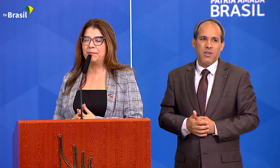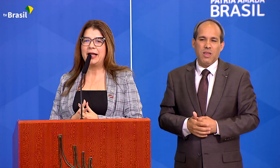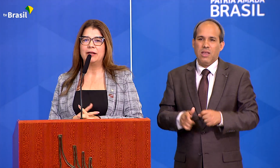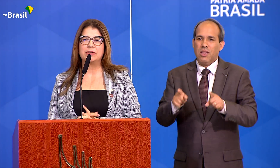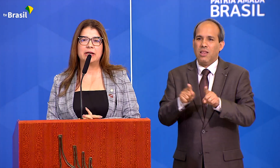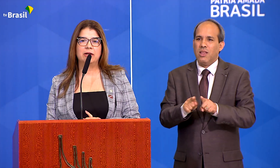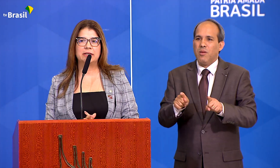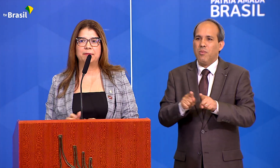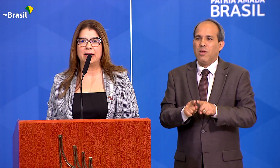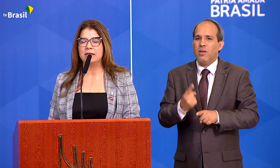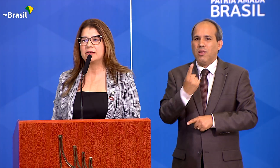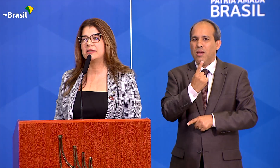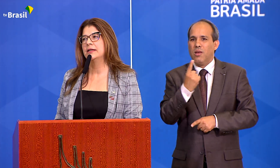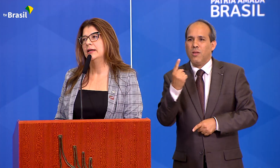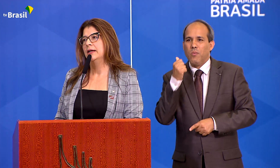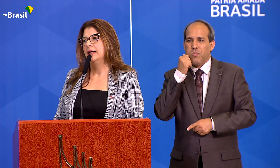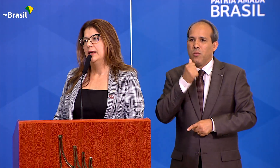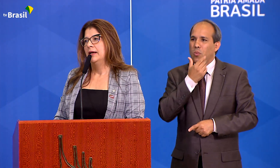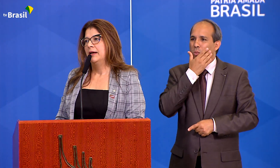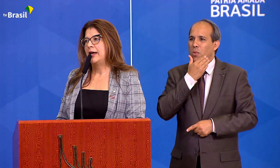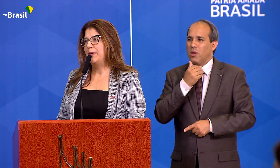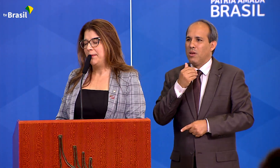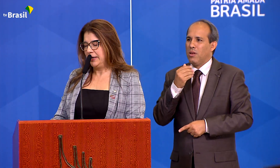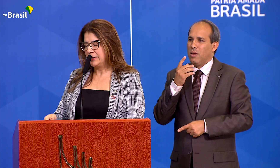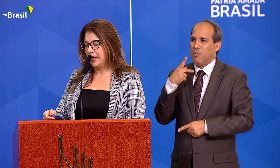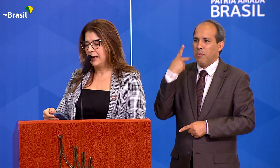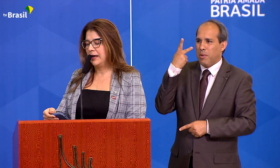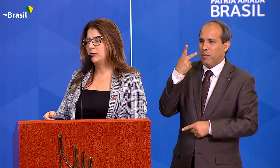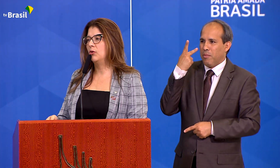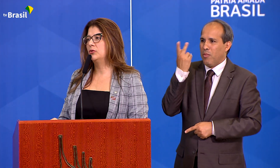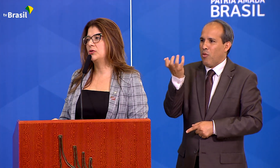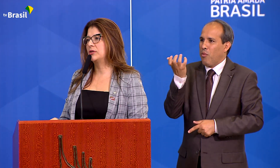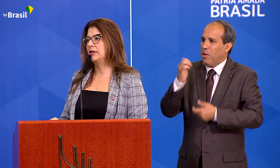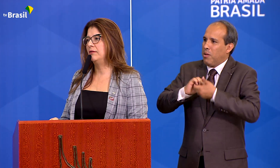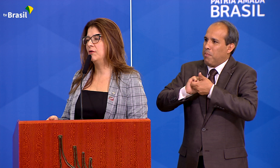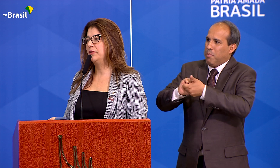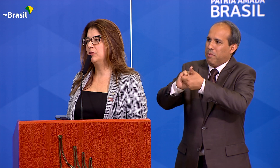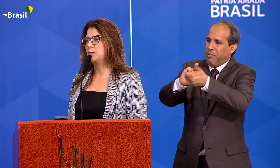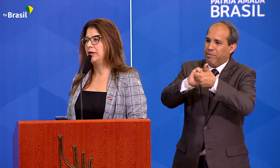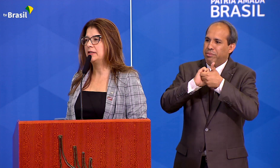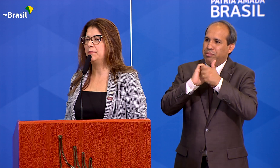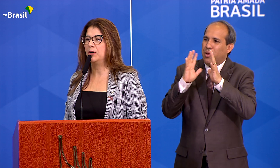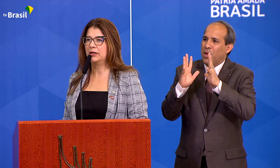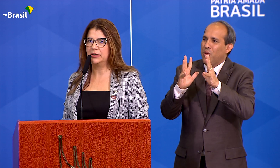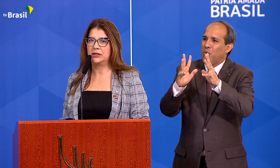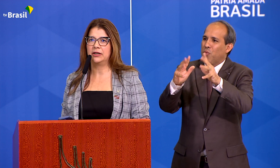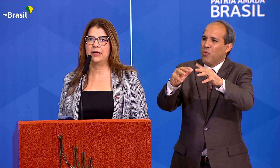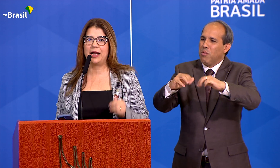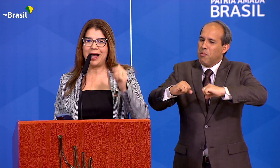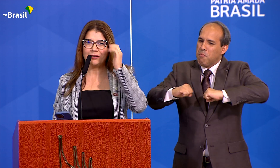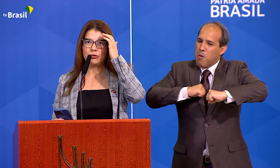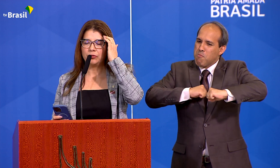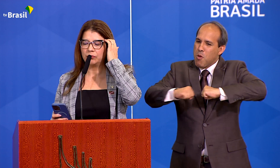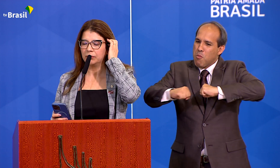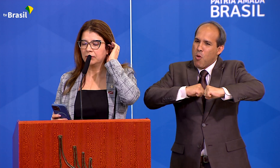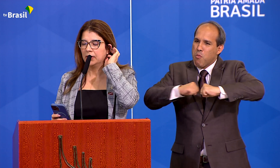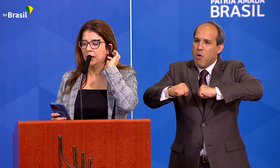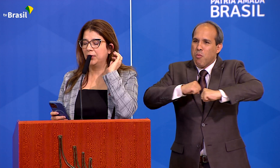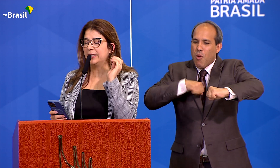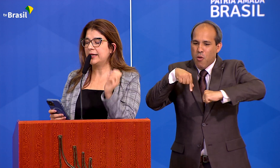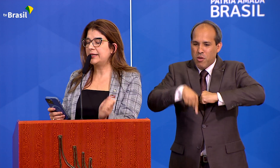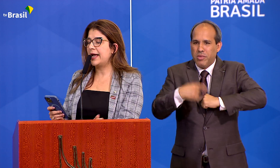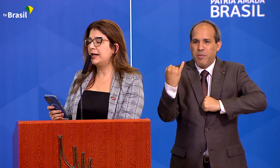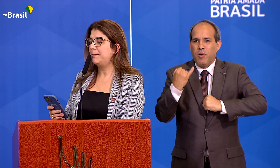senhores deputados senhoras deputadas quero parabenizar a todos envolvidos por esse importante ato